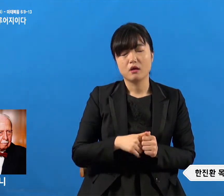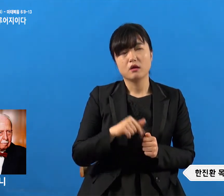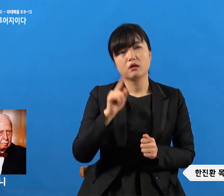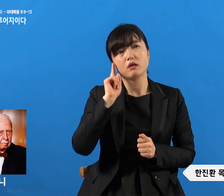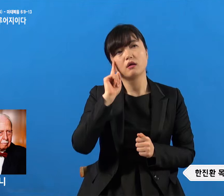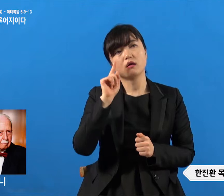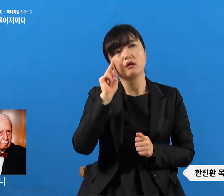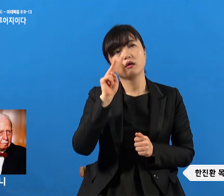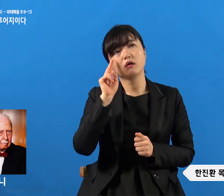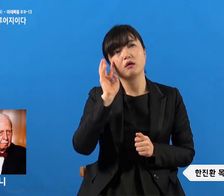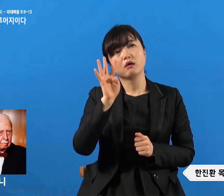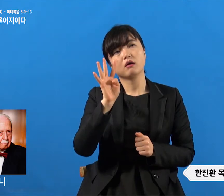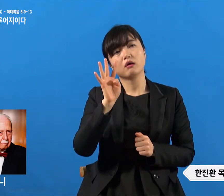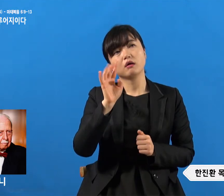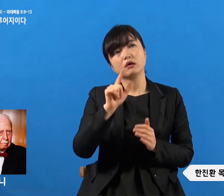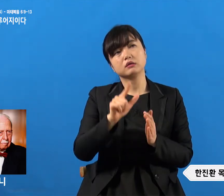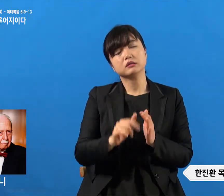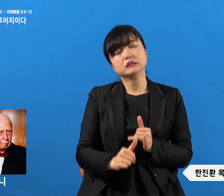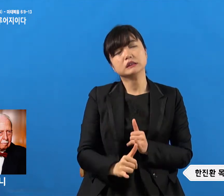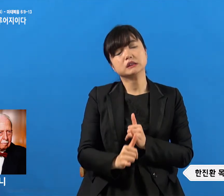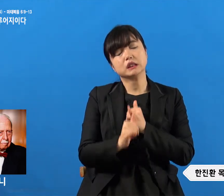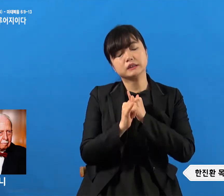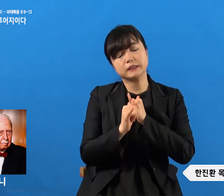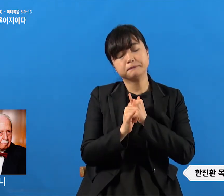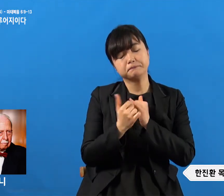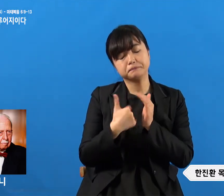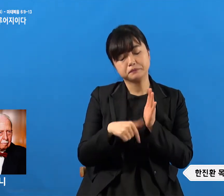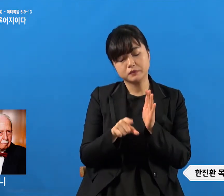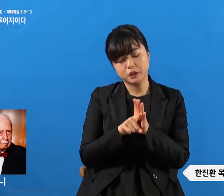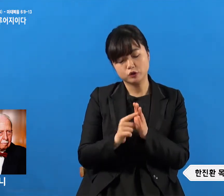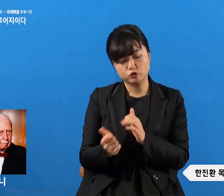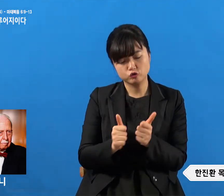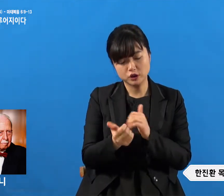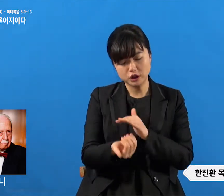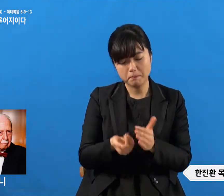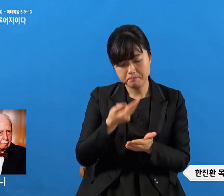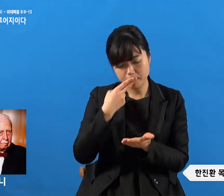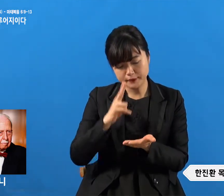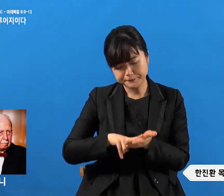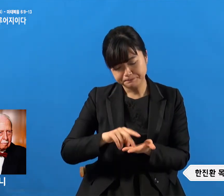사흘째 되던 날 자살하려고 유서를 썼습니다.